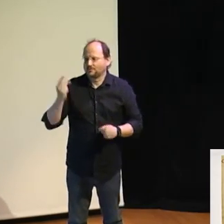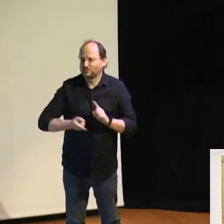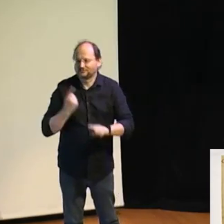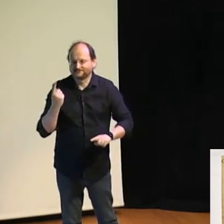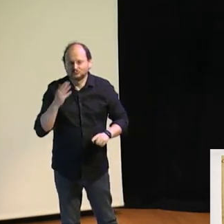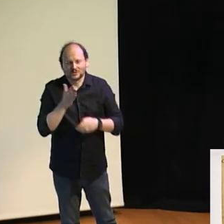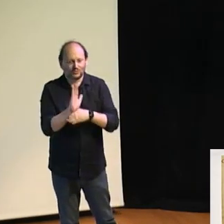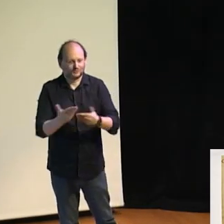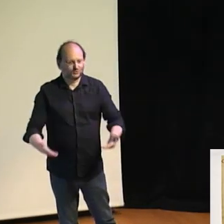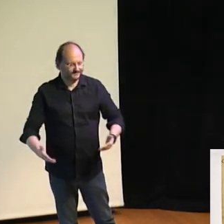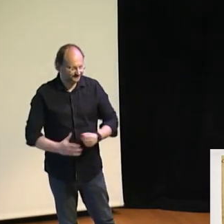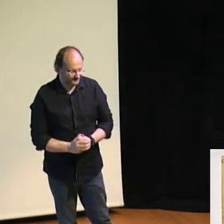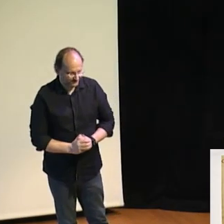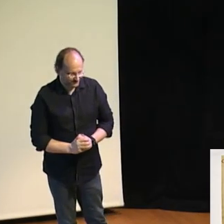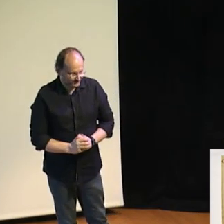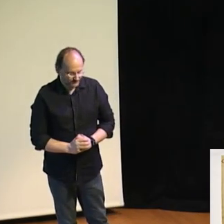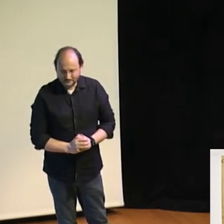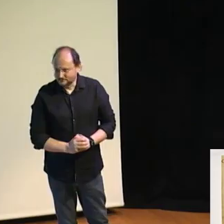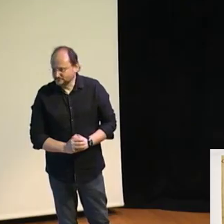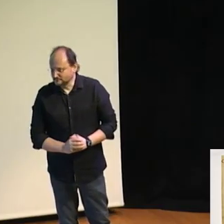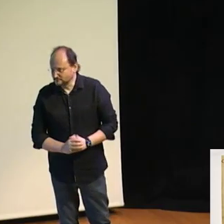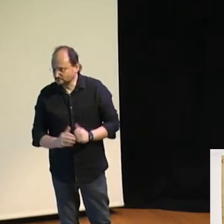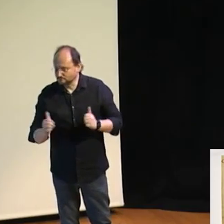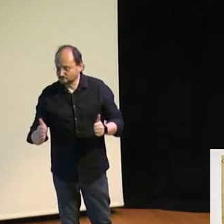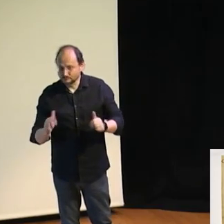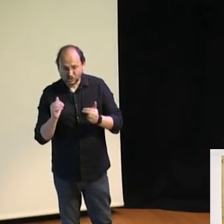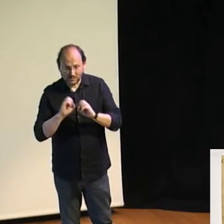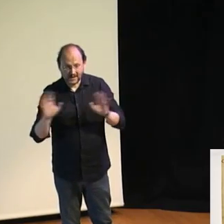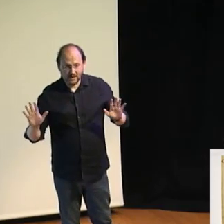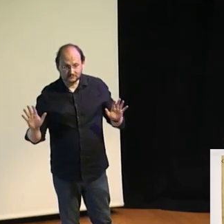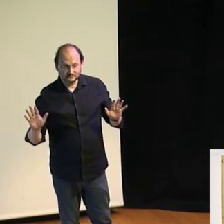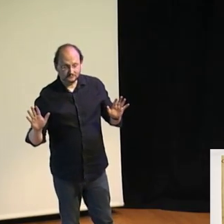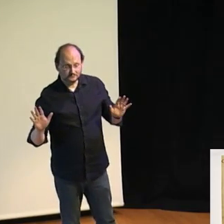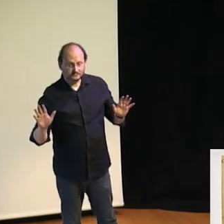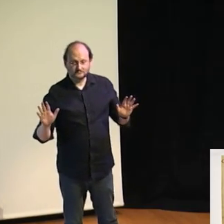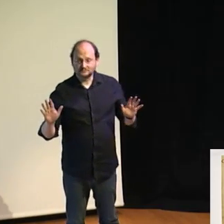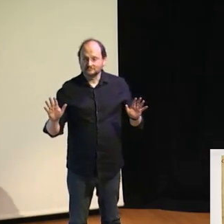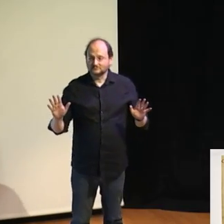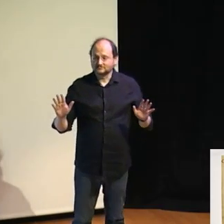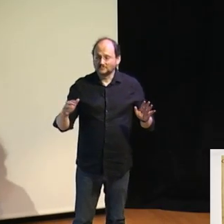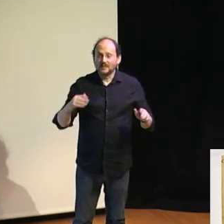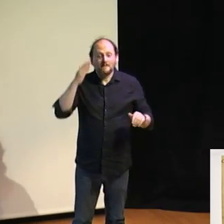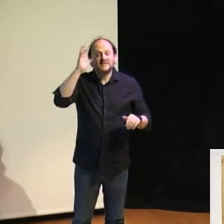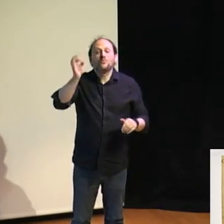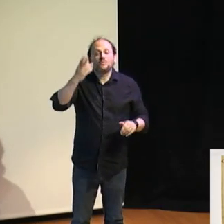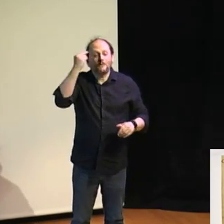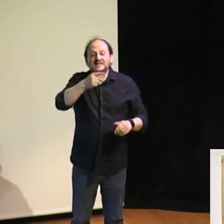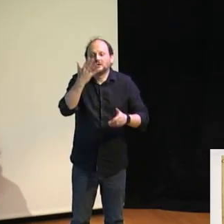ces gestes-là. Et ça, c'est vraiment ce qui est important, ce que je veux vous montrer ce soir, c'est cette transmission de l'humanité au travers de tous ces